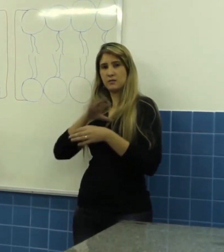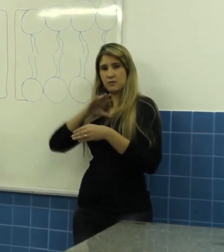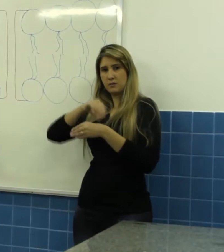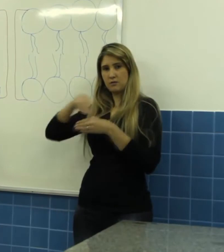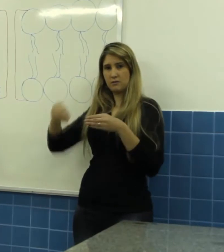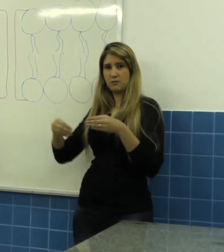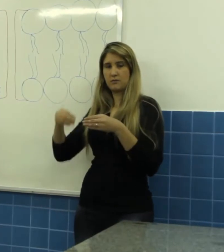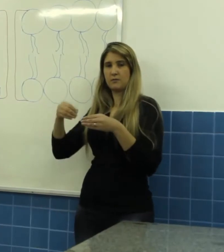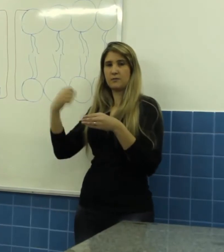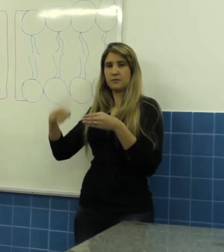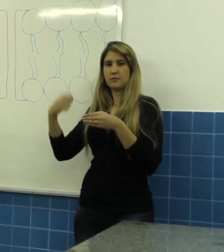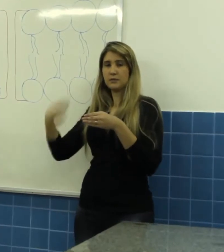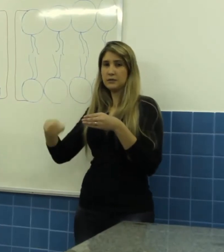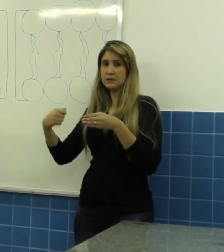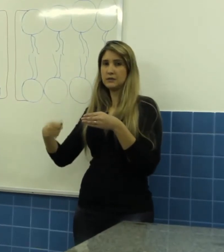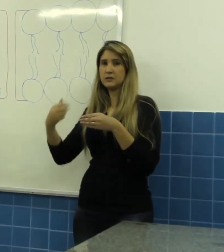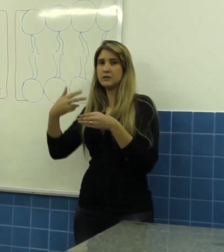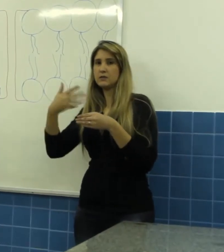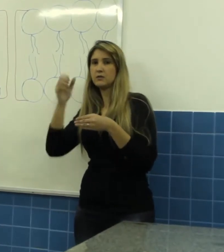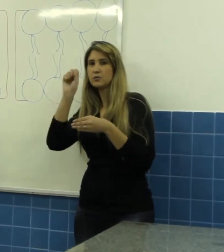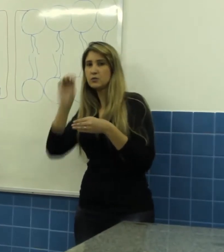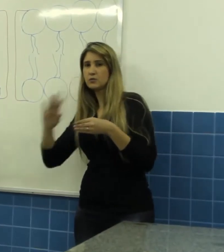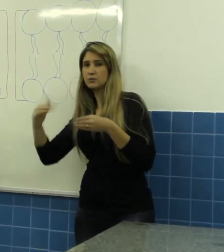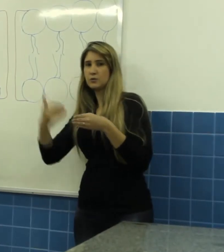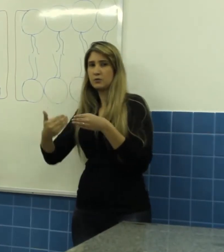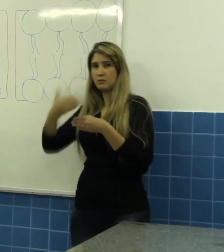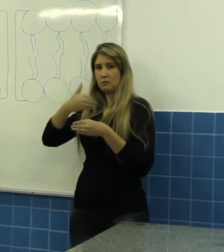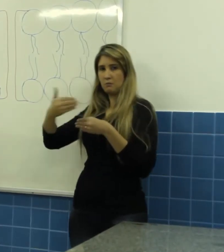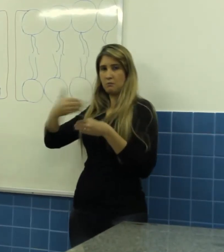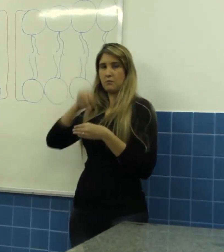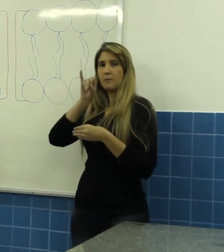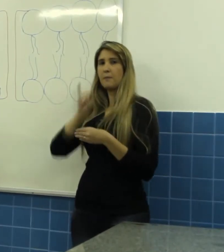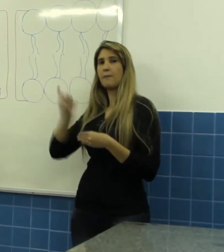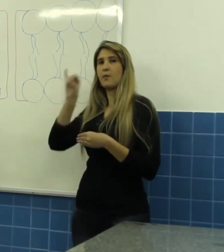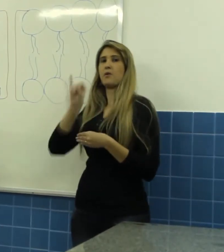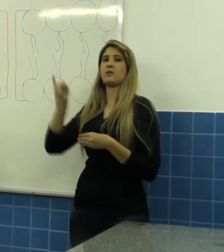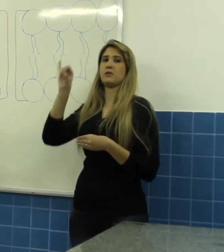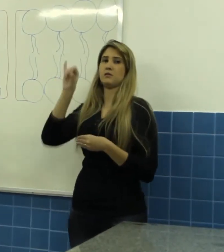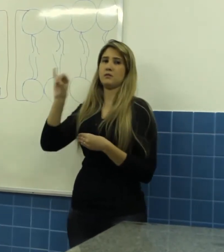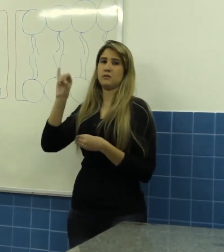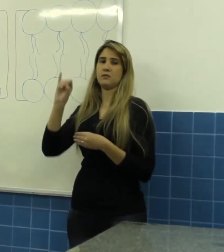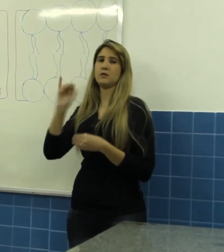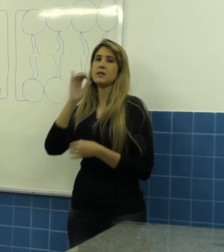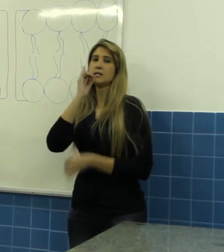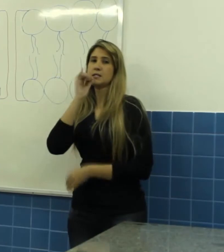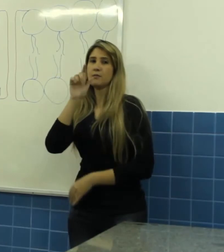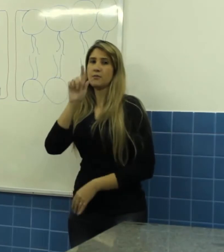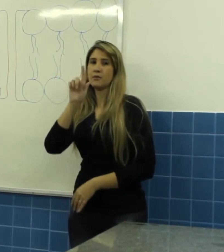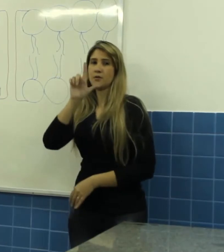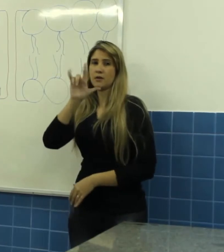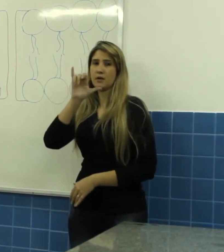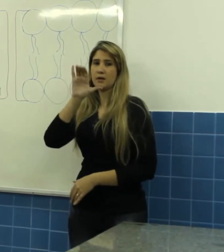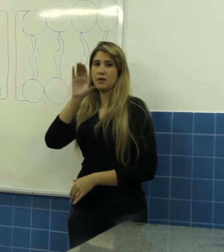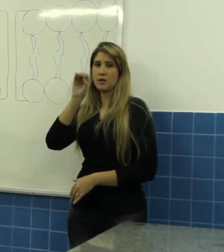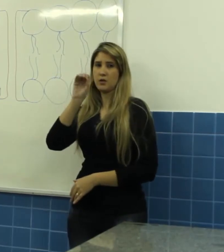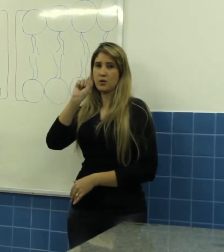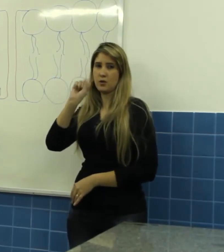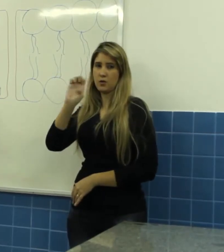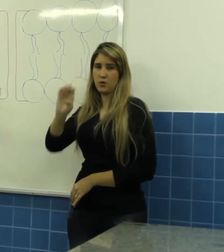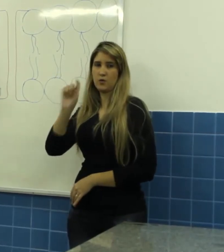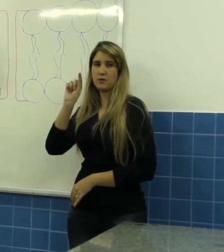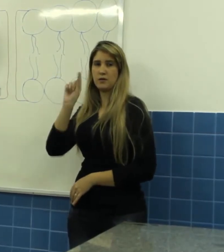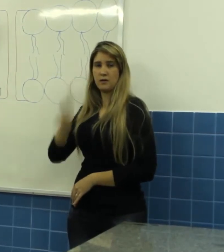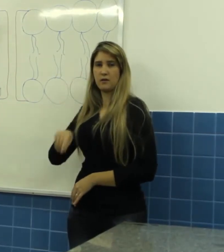substâncias hidrofílicas importantes, como por exemplo a glicose. A glicose é uma molécula